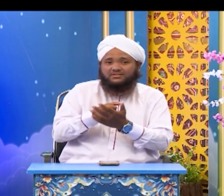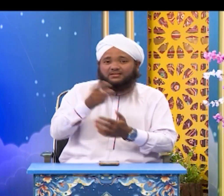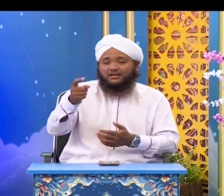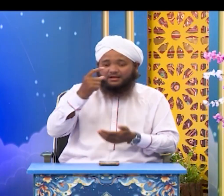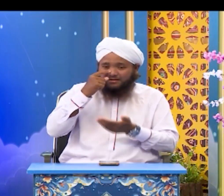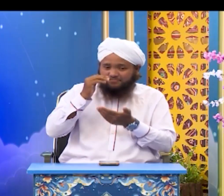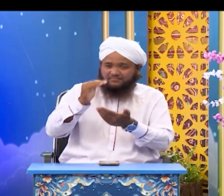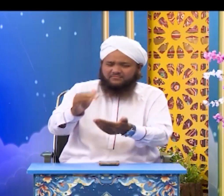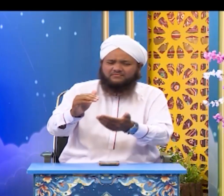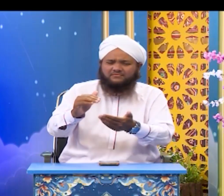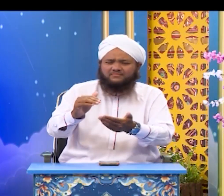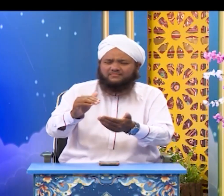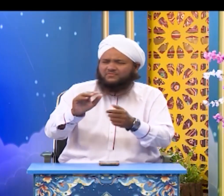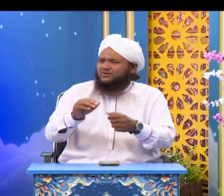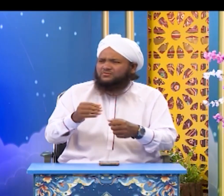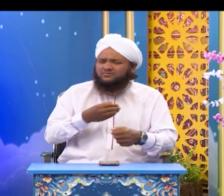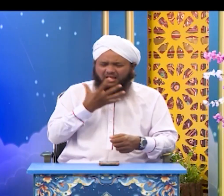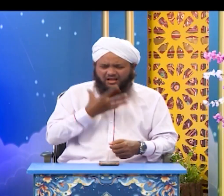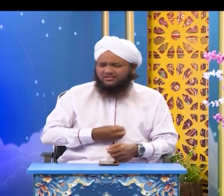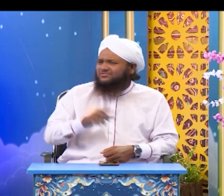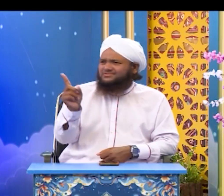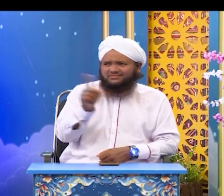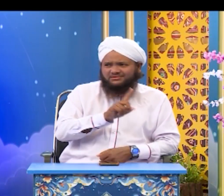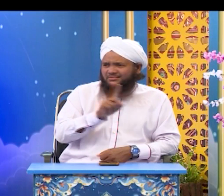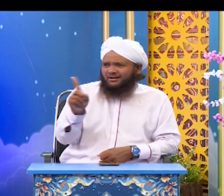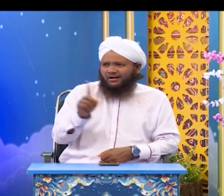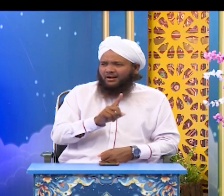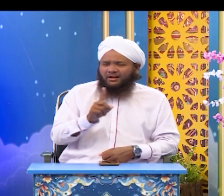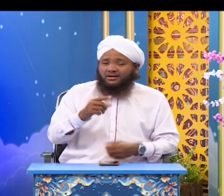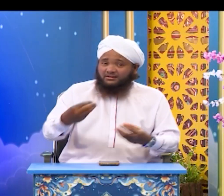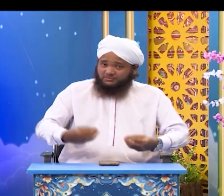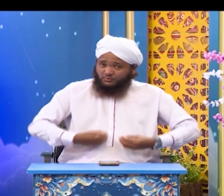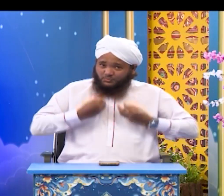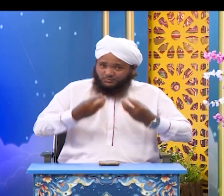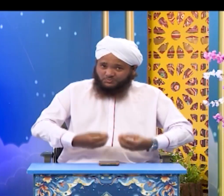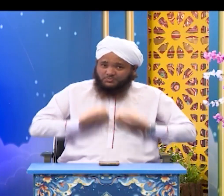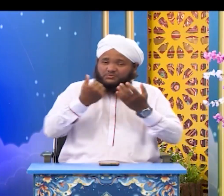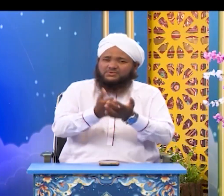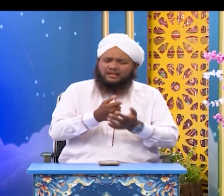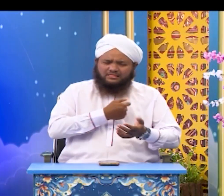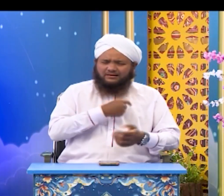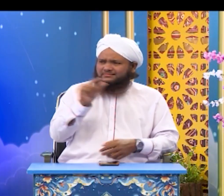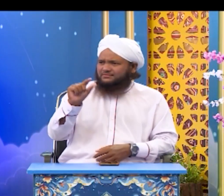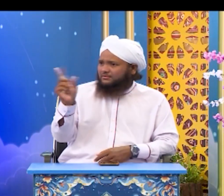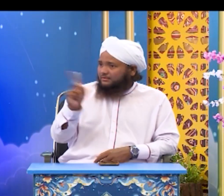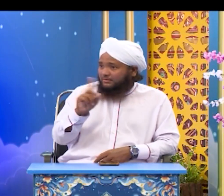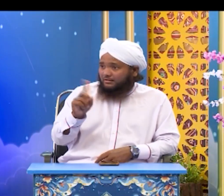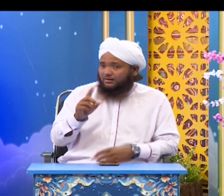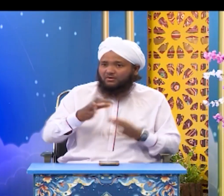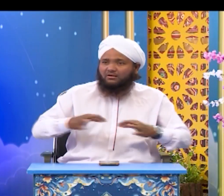پر غمگین ہونے، انہیں اپنے لیے باعث شرمندگی سمجھنے، دل چھوٹا کرنے یا خاندان والوں کے